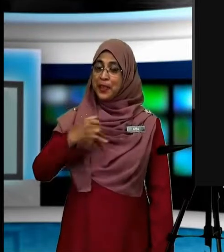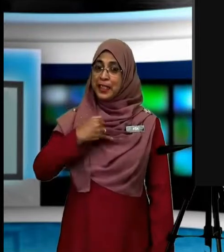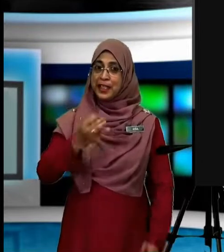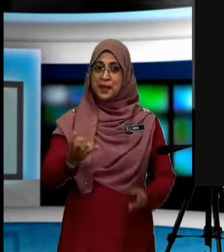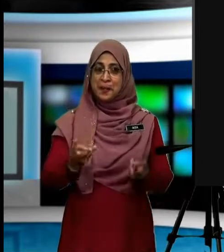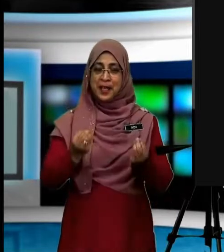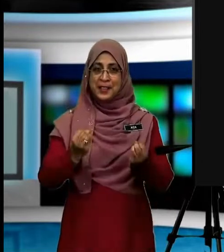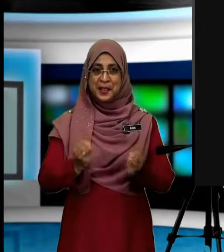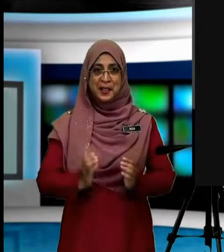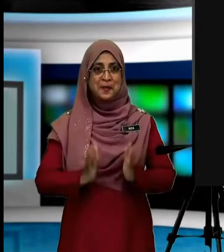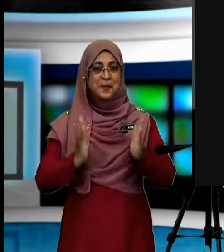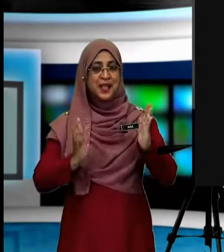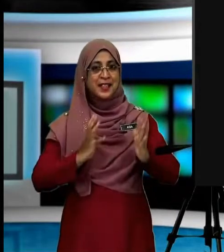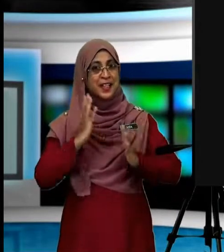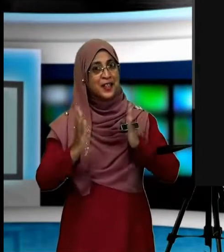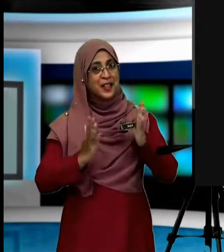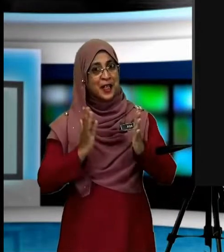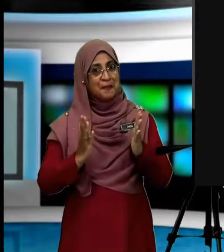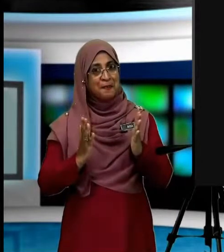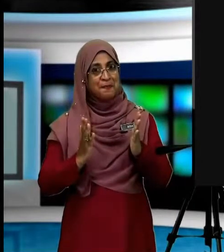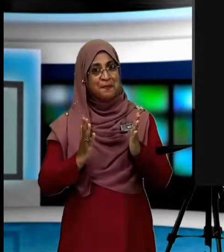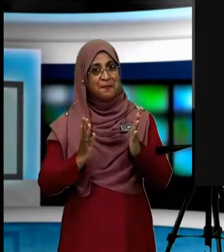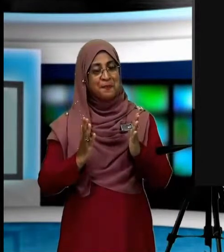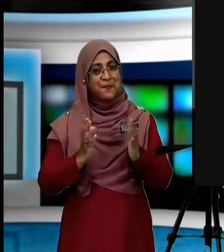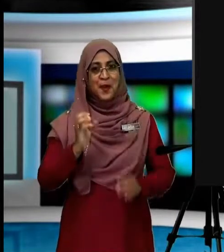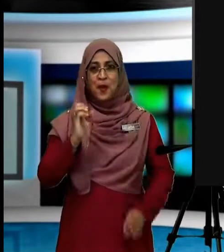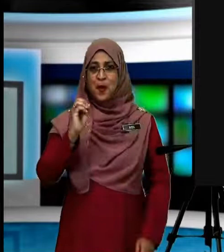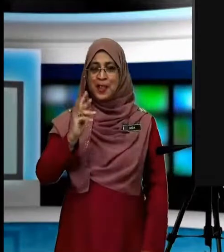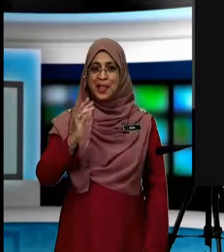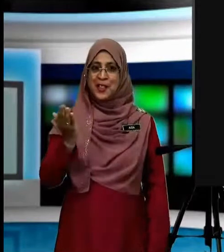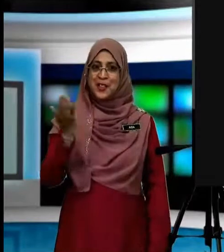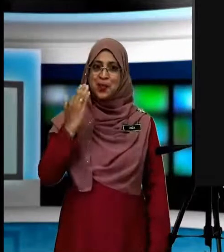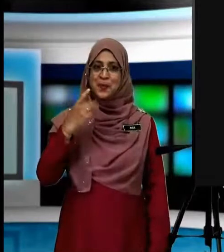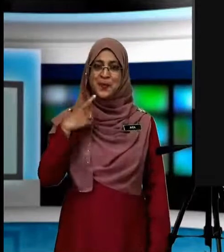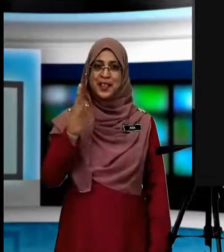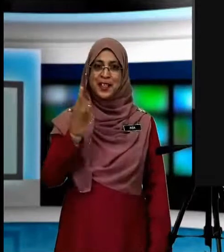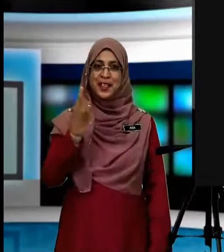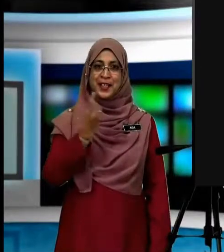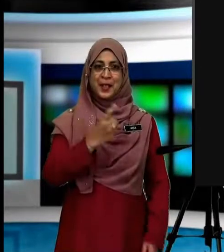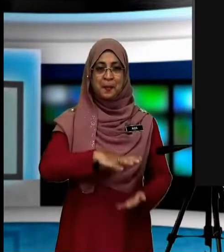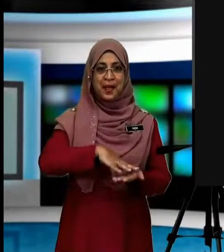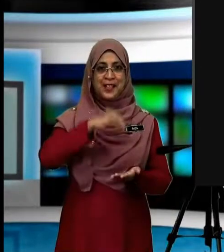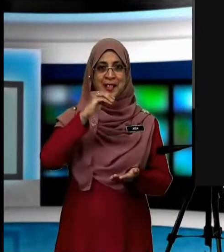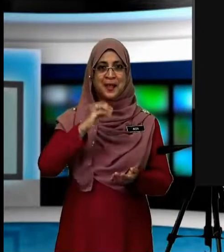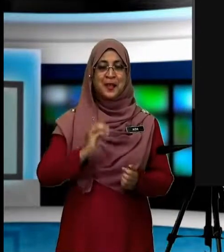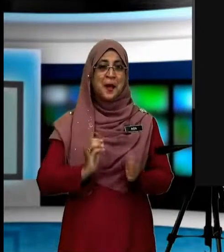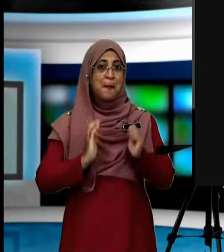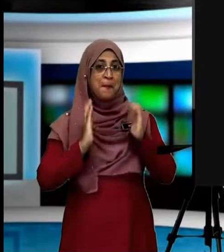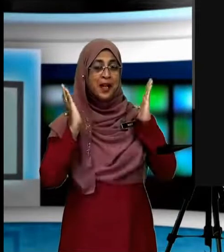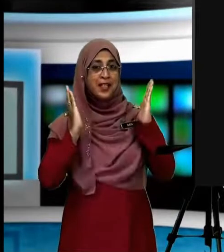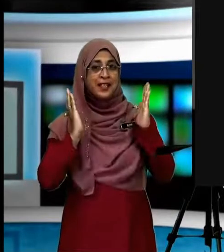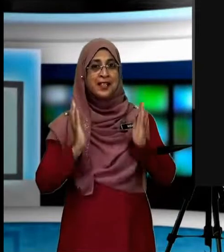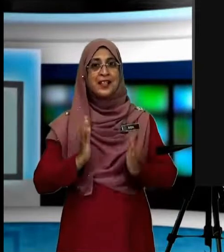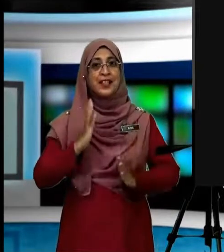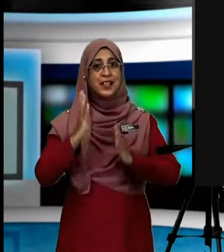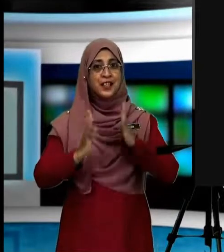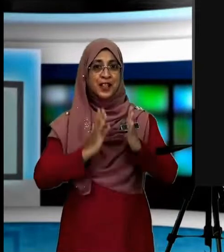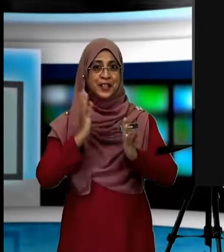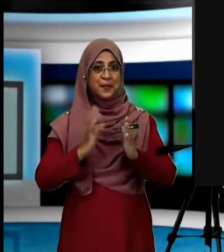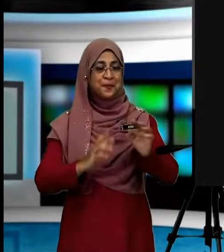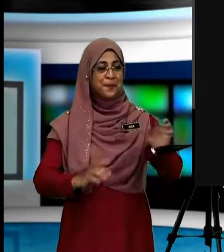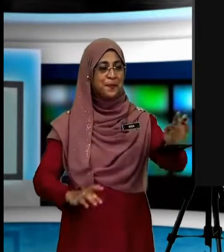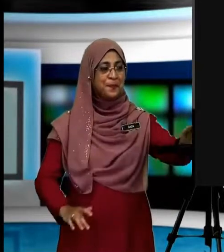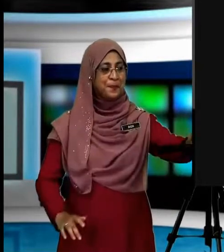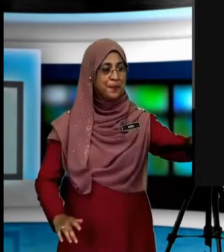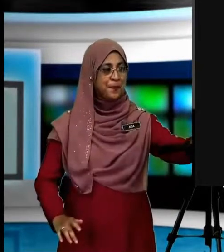murid-murid ingin belajar bahasa isyarat Ok Jom kita belajar bahasa isyarat